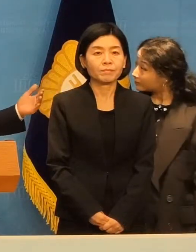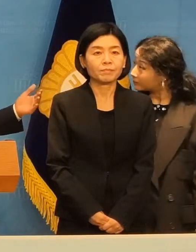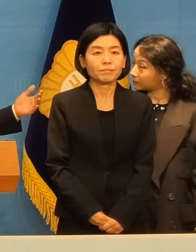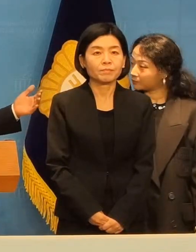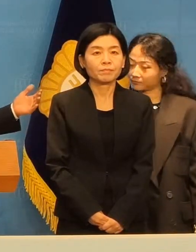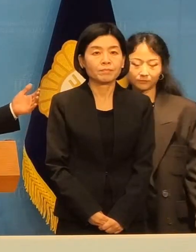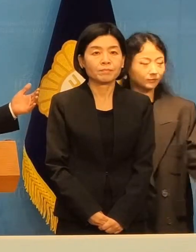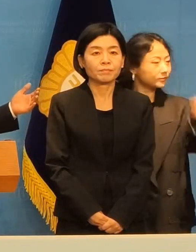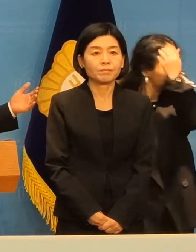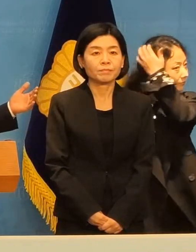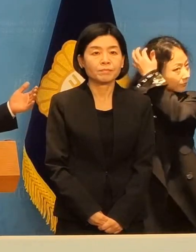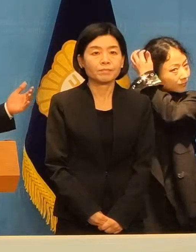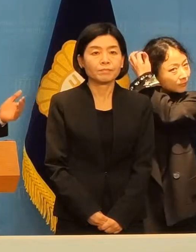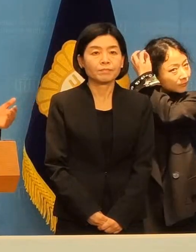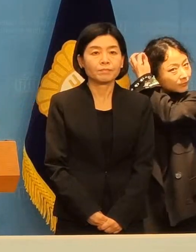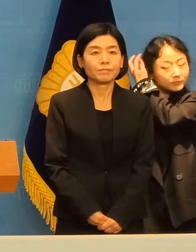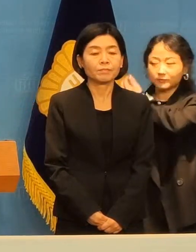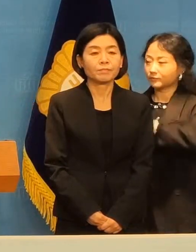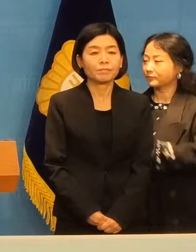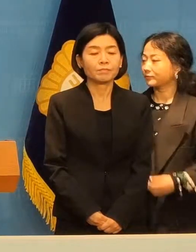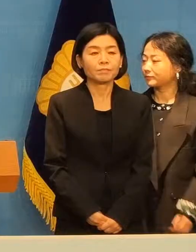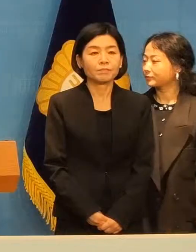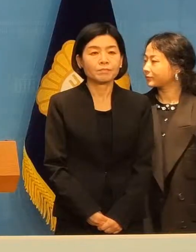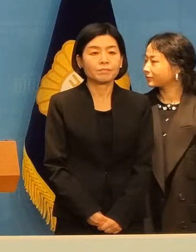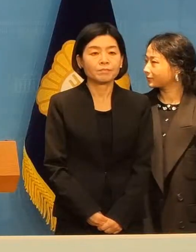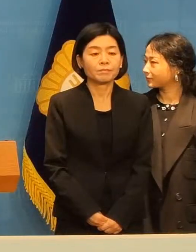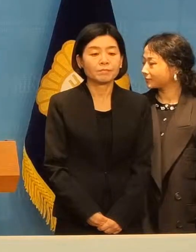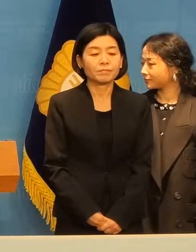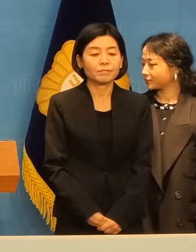모여 서시는 게 화면에 다 나올 겁니다.